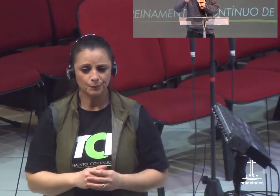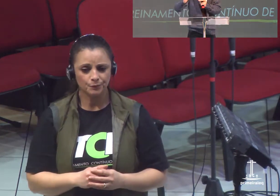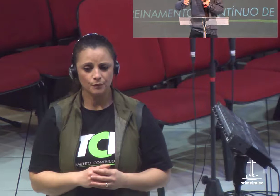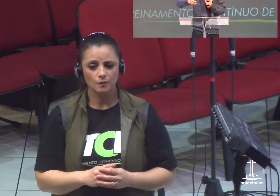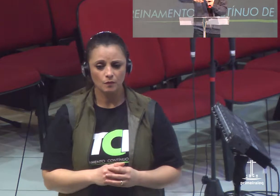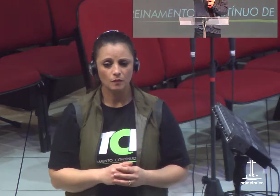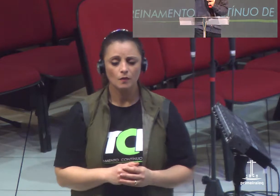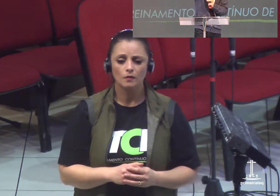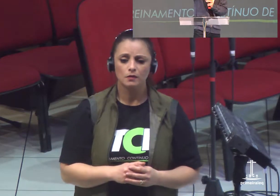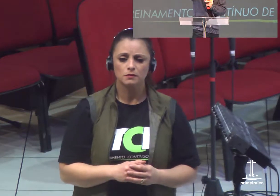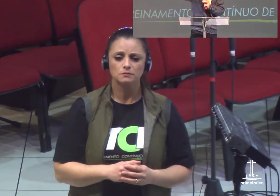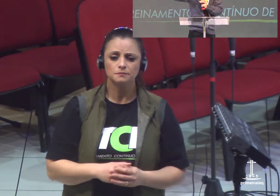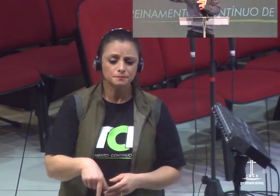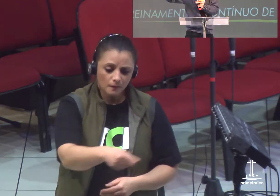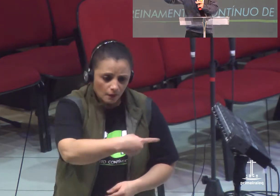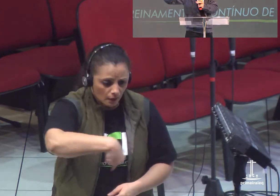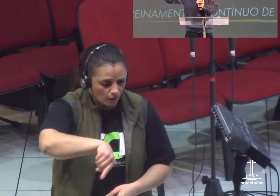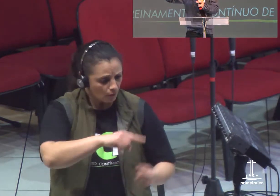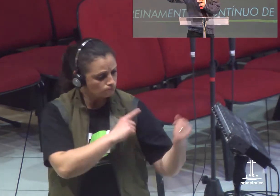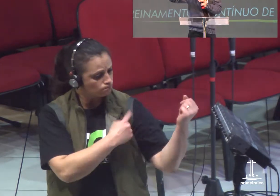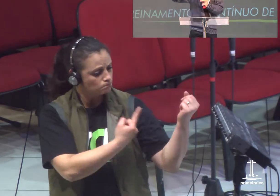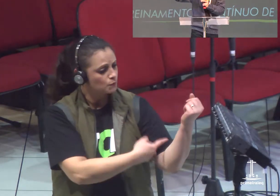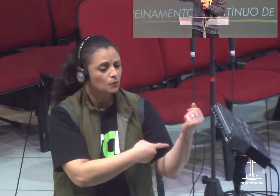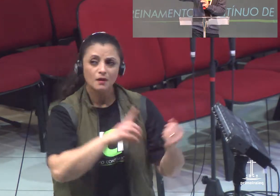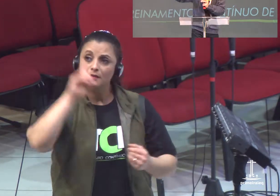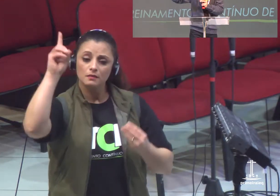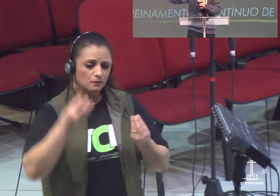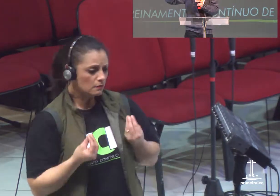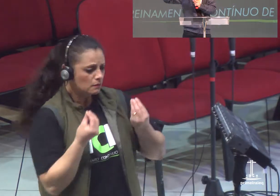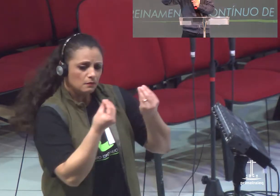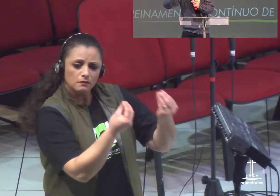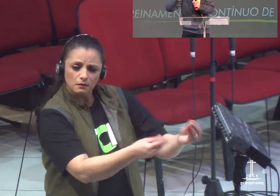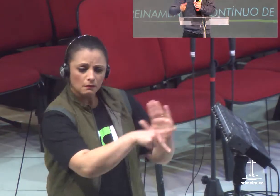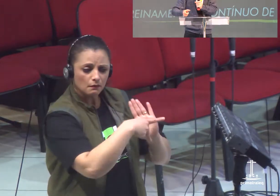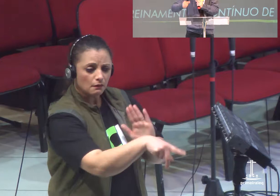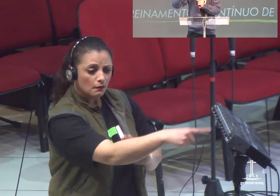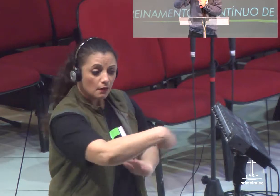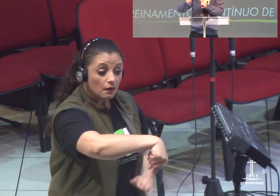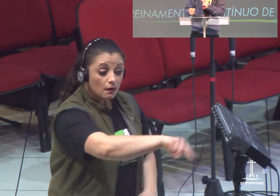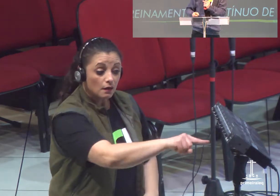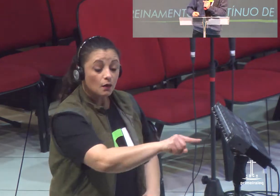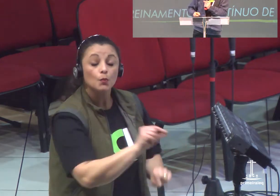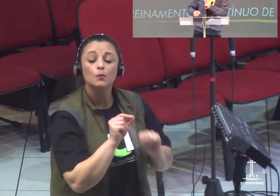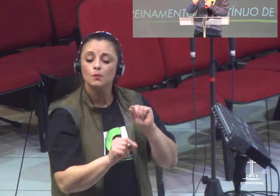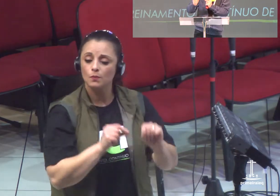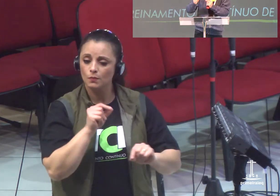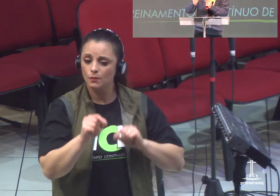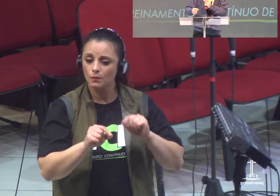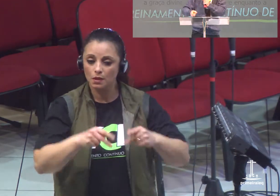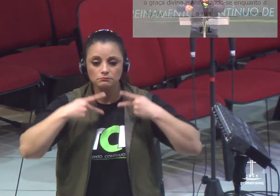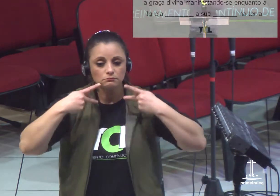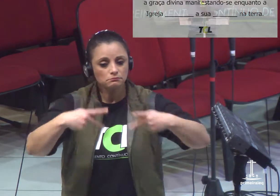De acordo com essa autoridade que ele delegara. Ou seja, a tarefa de pregar